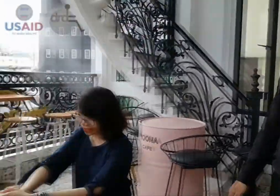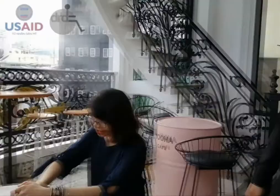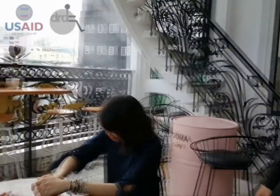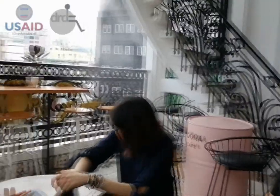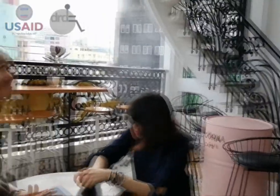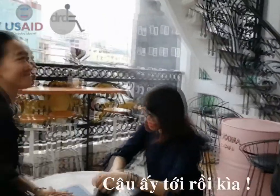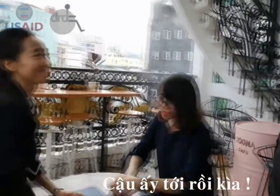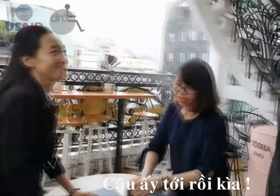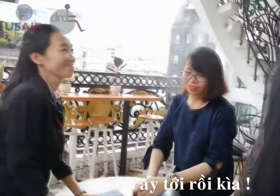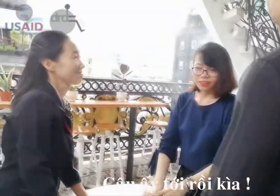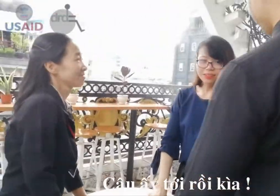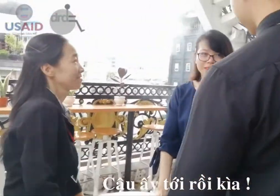kìa.